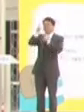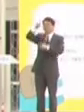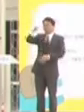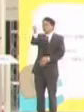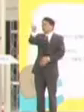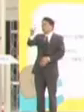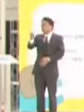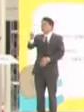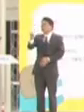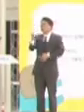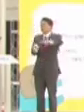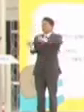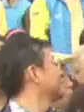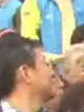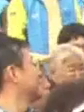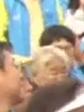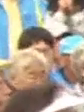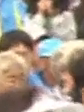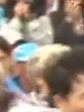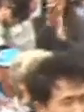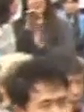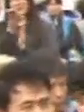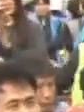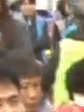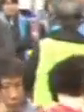이수영 지월자원센터장님 참석하셨습니다.